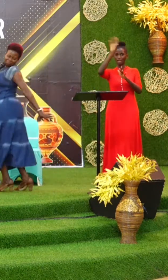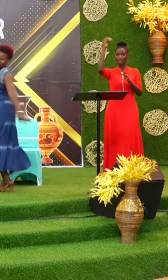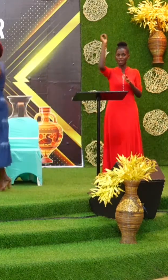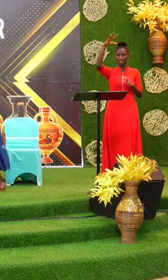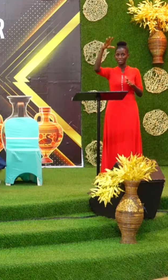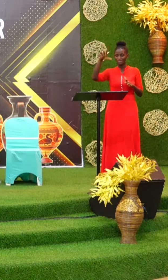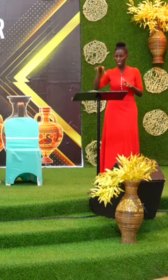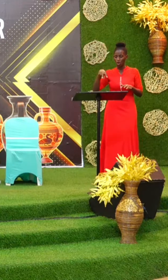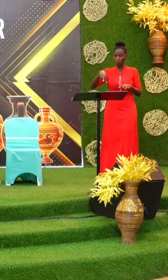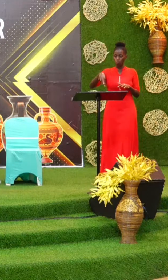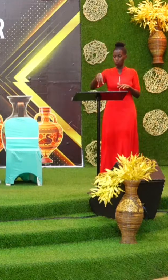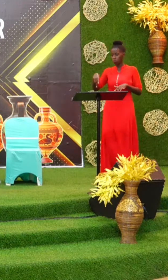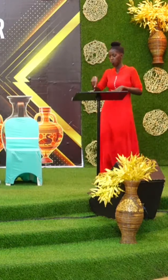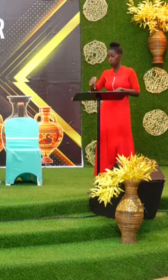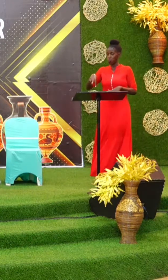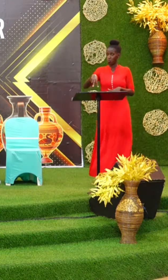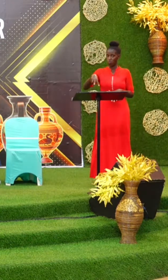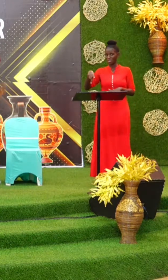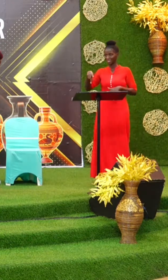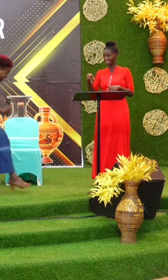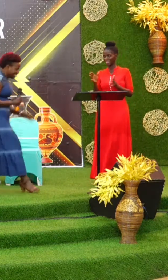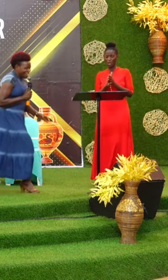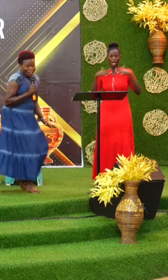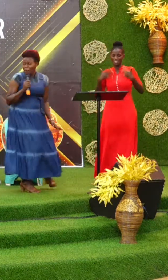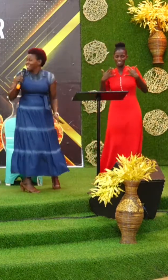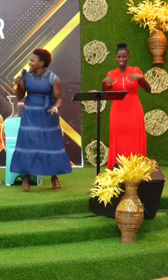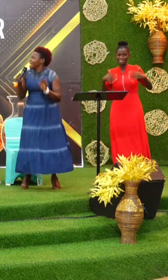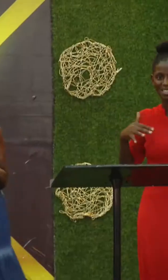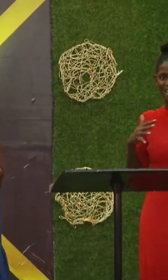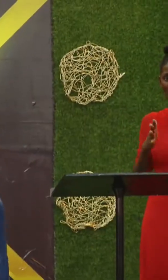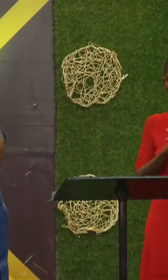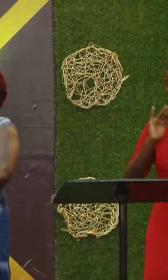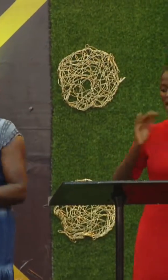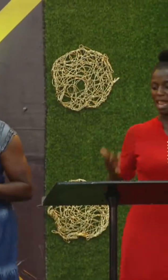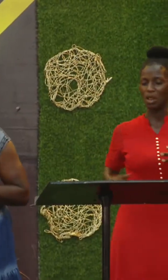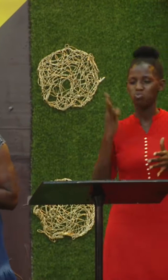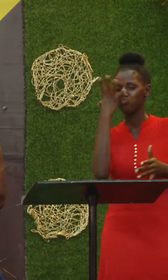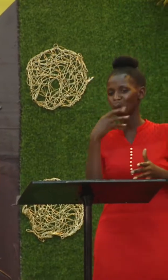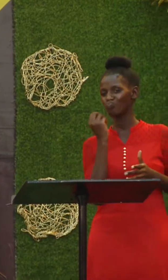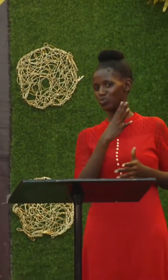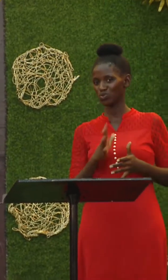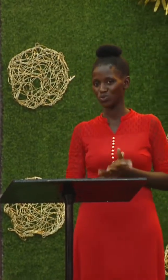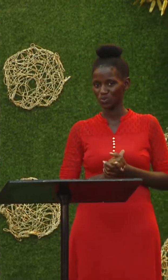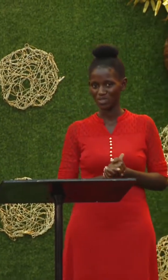jana. Aina kabina. Omchala yakula naora.